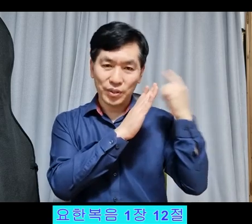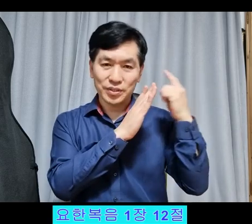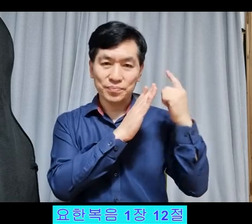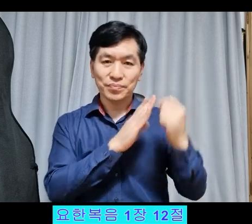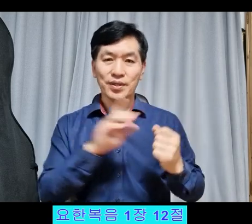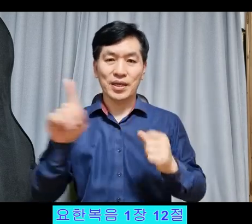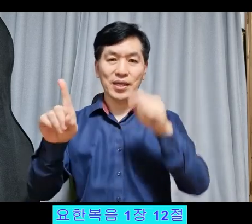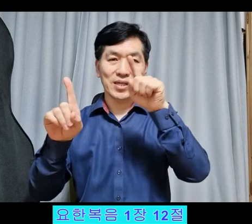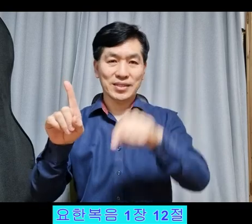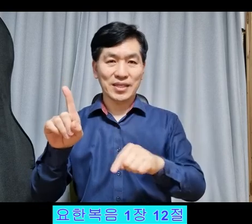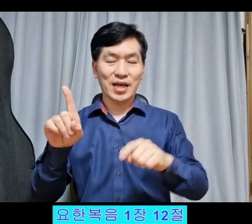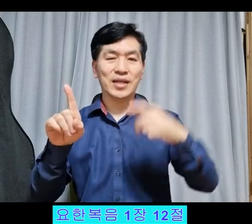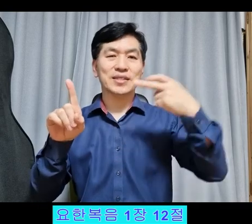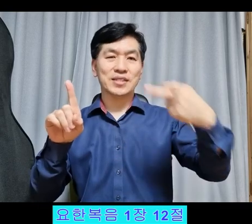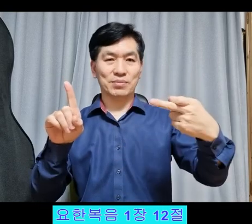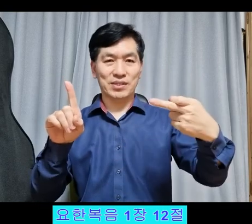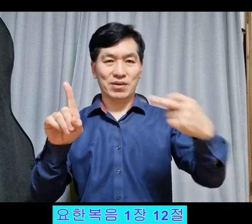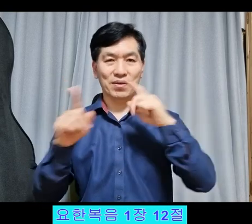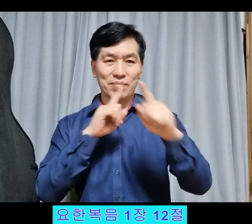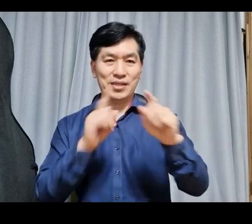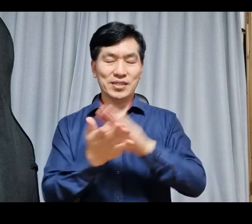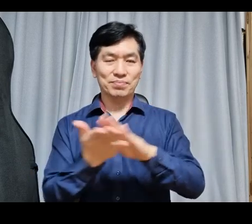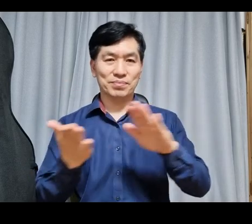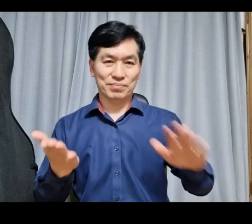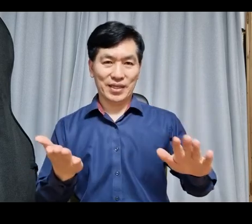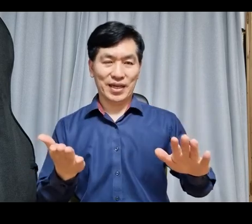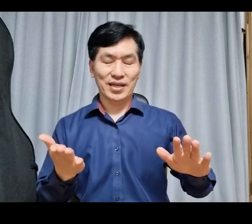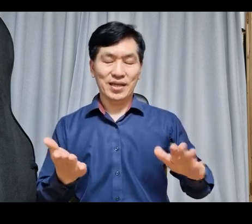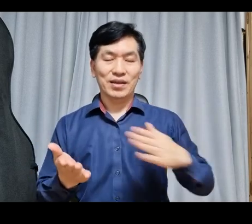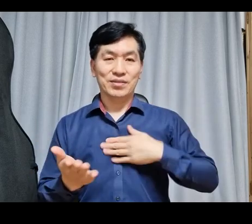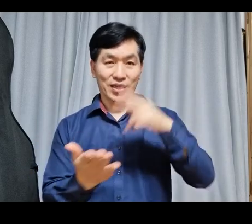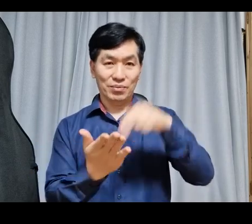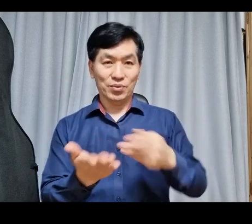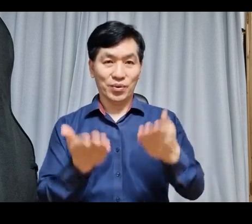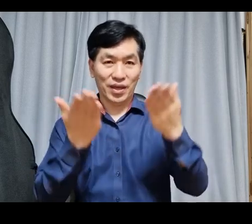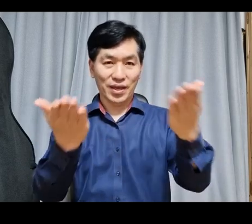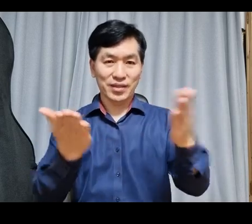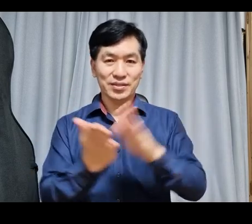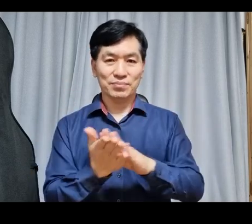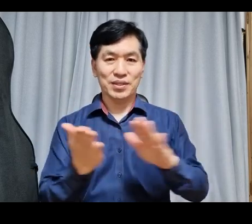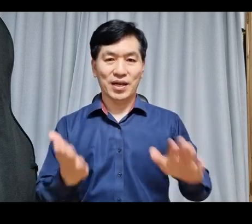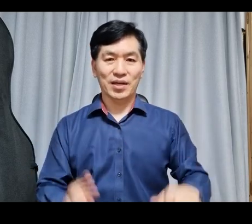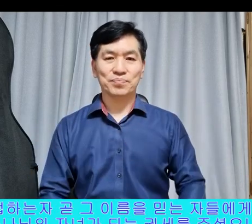요한복음 1장 12절 말씀입니다. 제가 봉독해 드립니다.